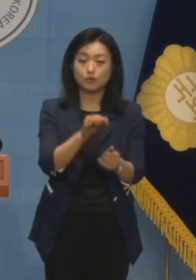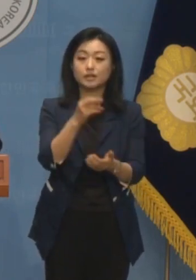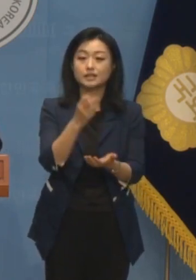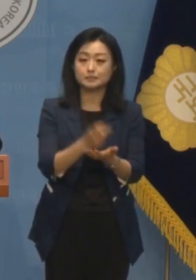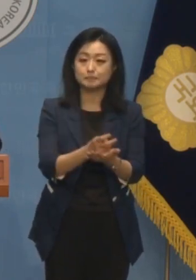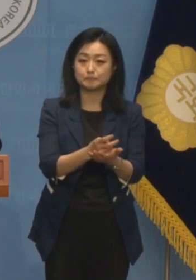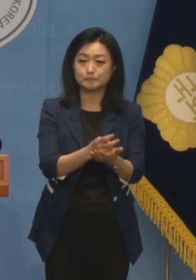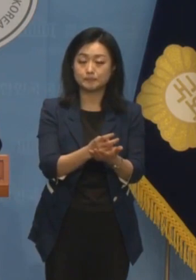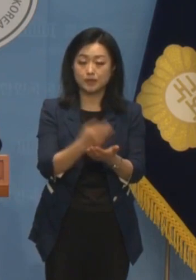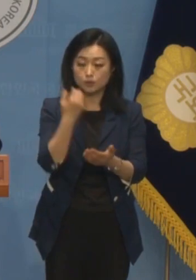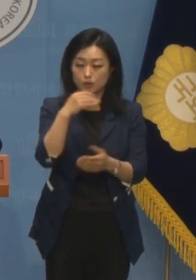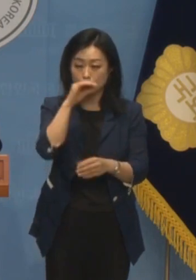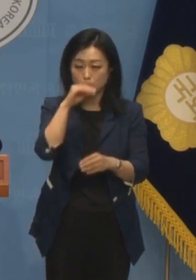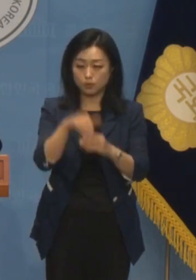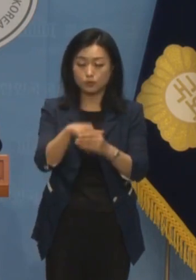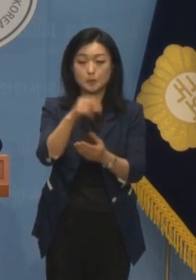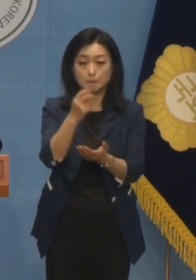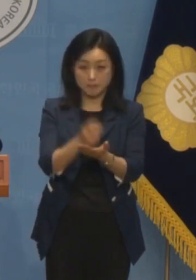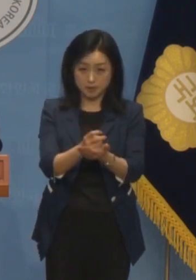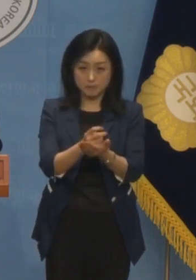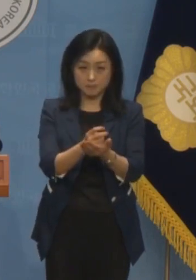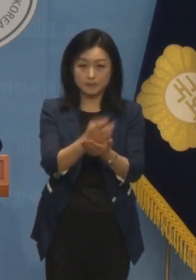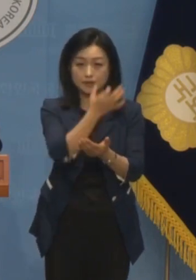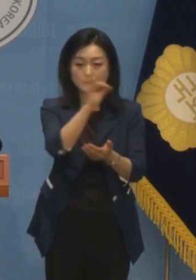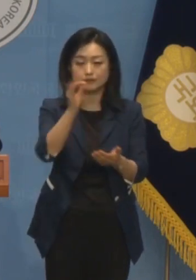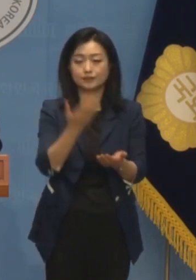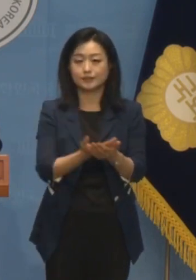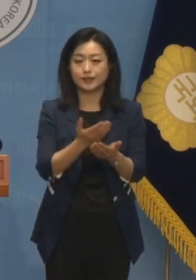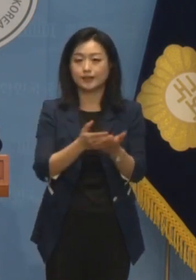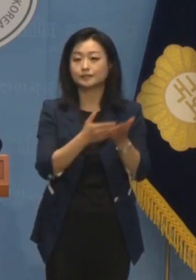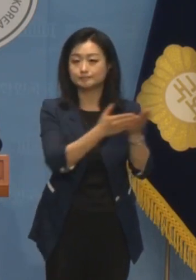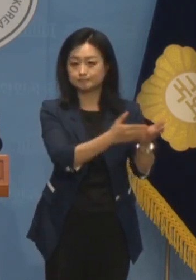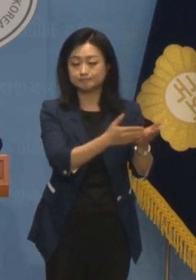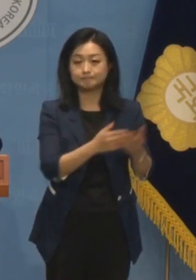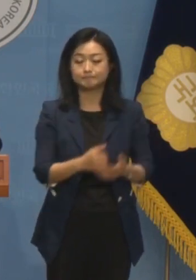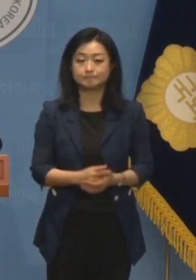민생회복지원금법과 노란봉투법 수용을 촉구합니다.